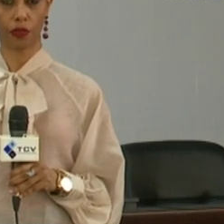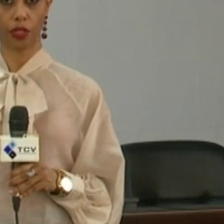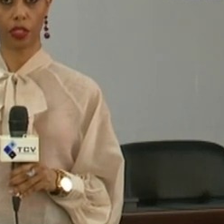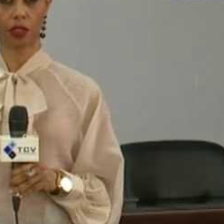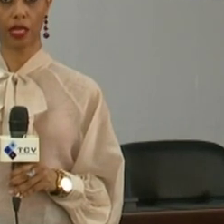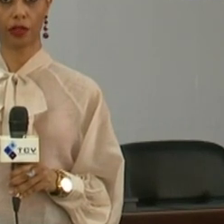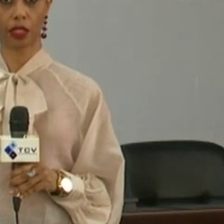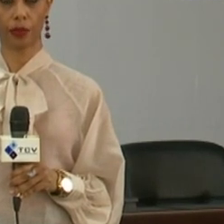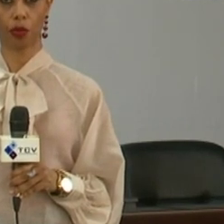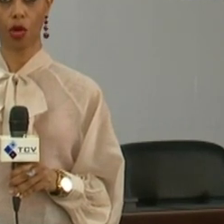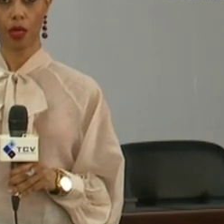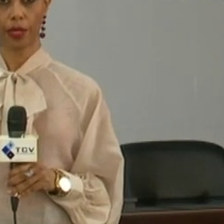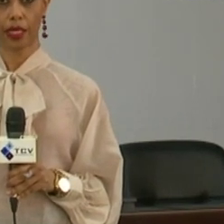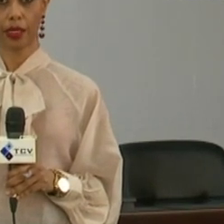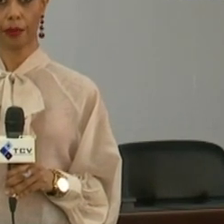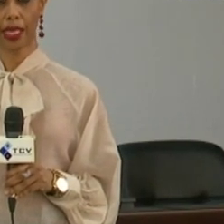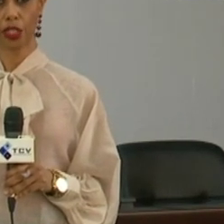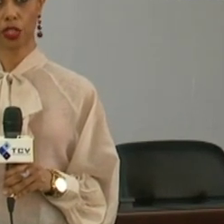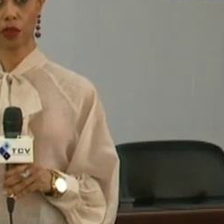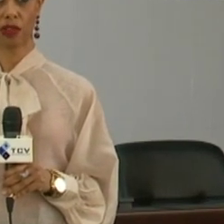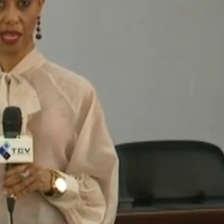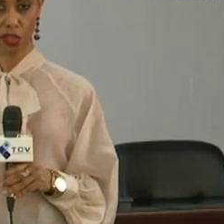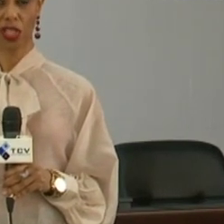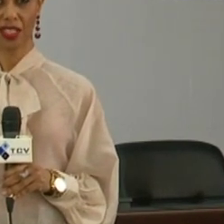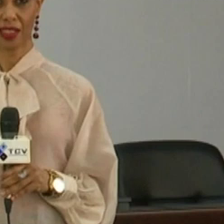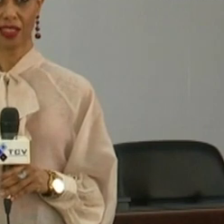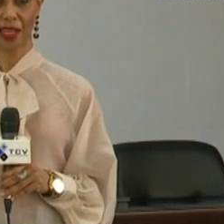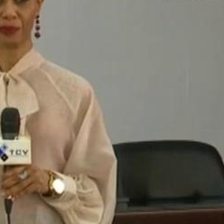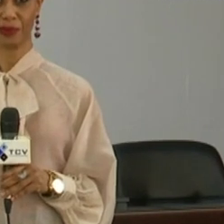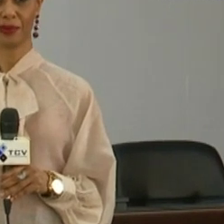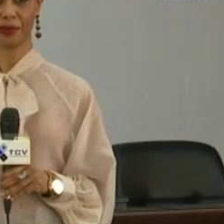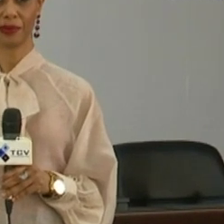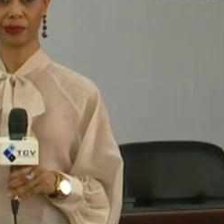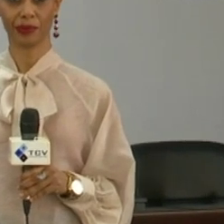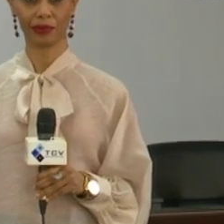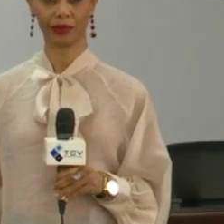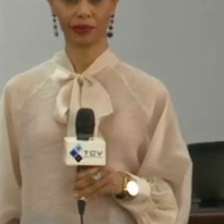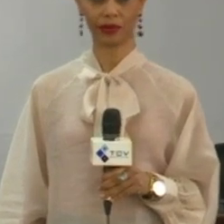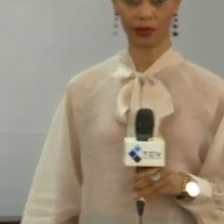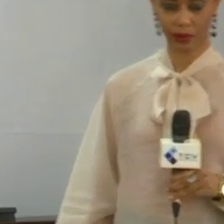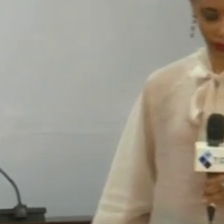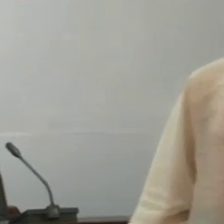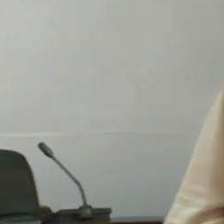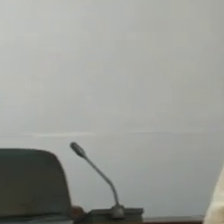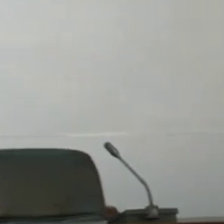se assim for necessário, daqui a pouco para mais detalhes. Até já.